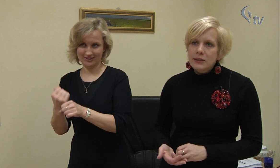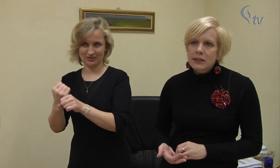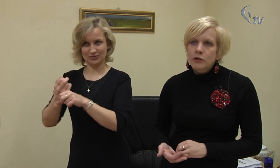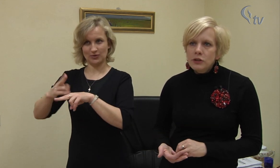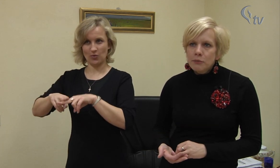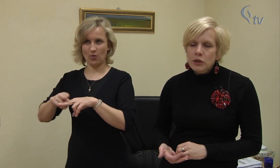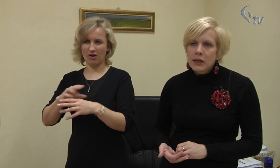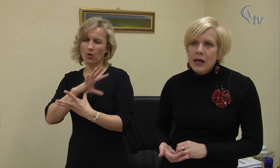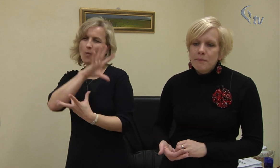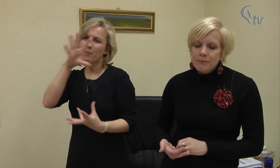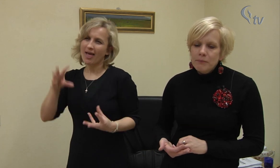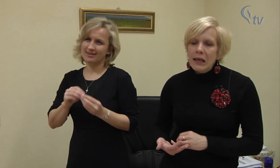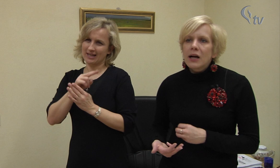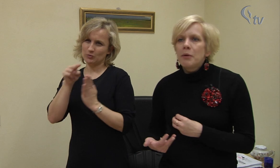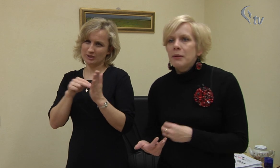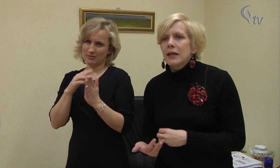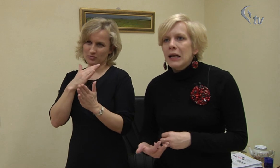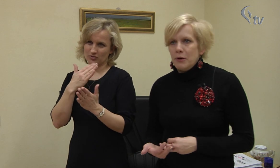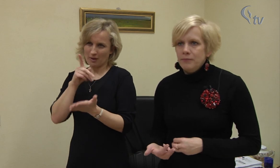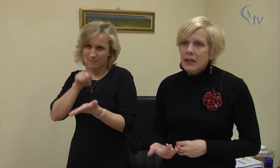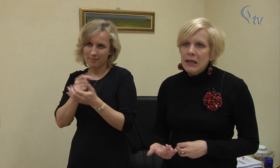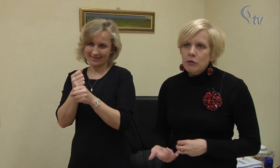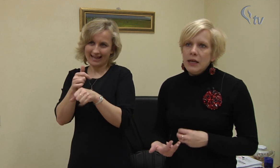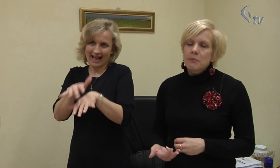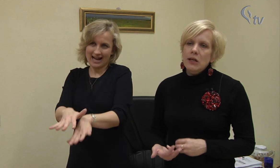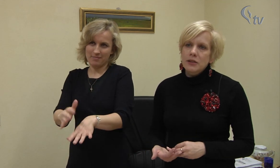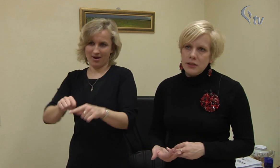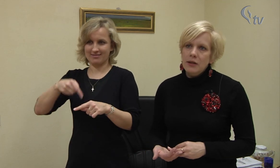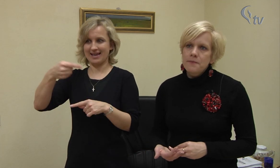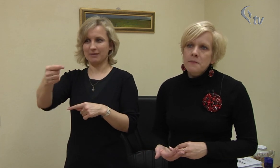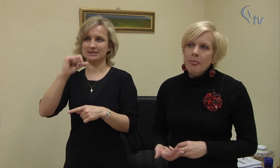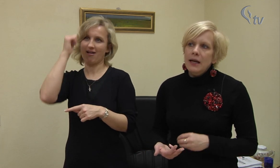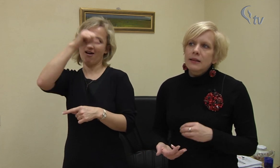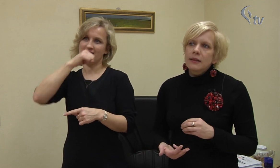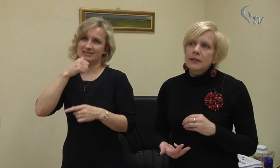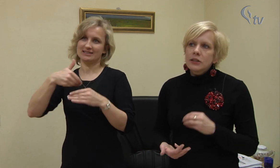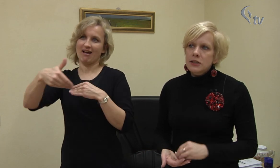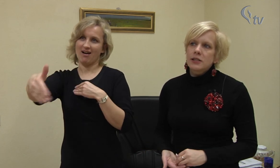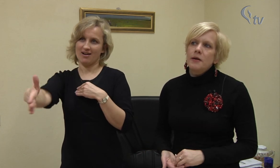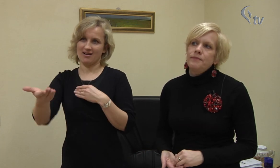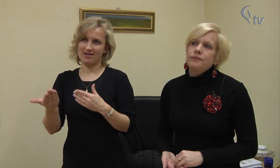kompleksed küsimused, millega me peame tegelema tegelikult järgmisel aastal. Et tõsta